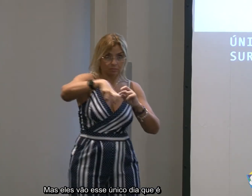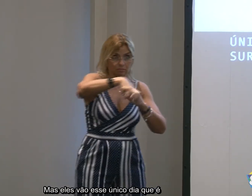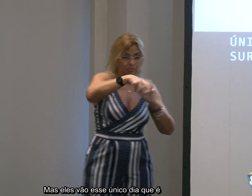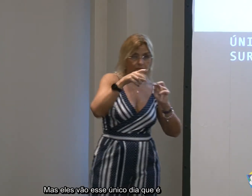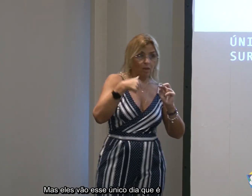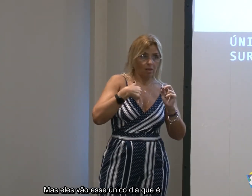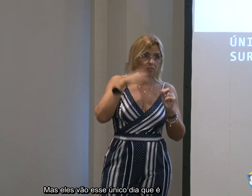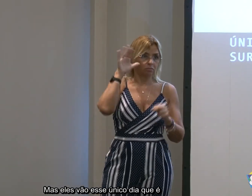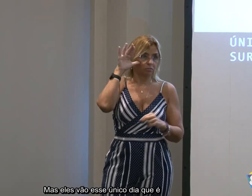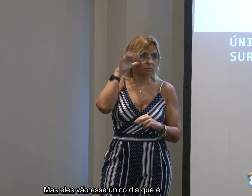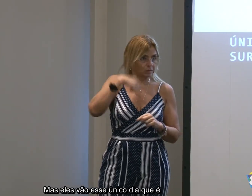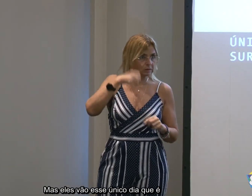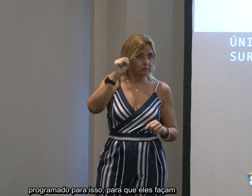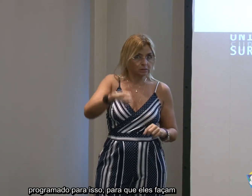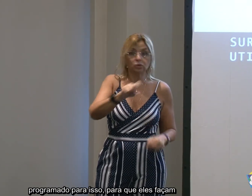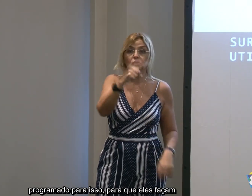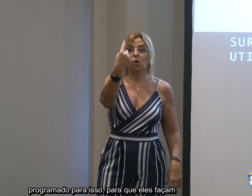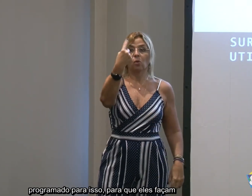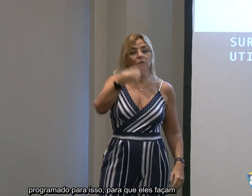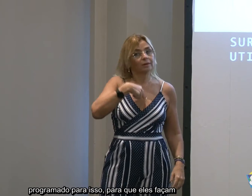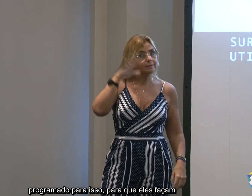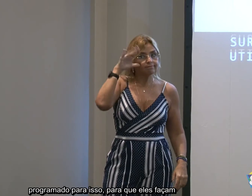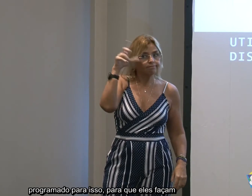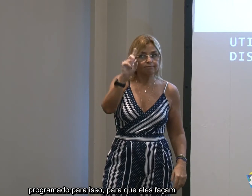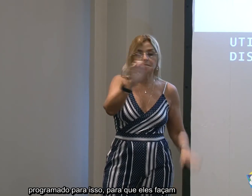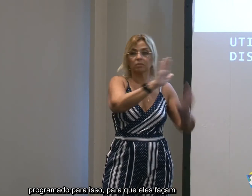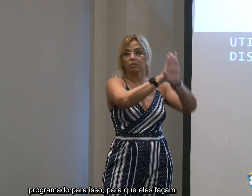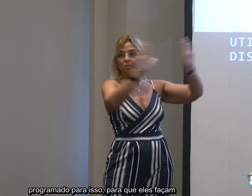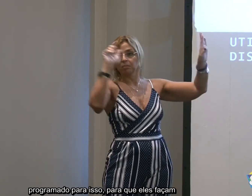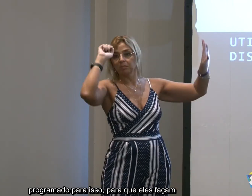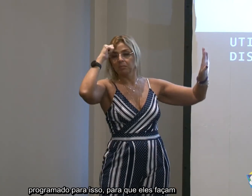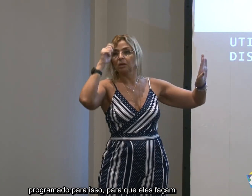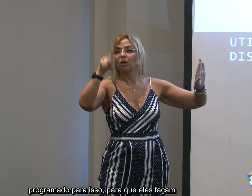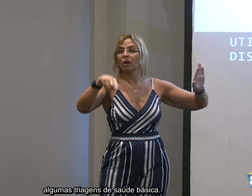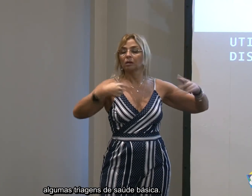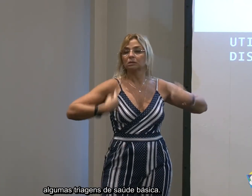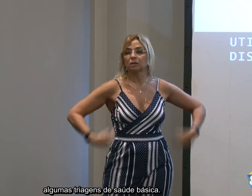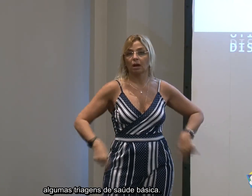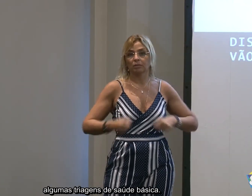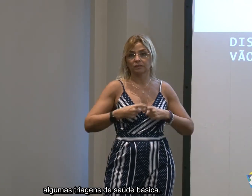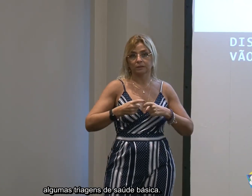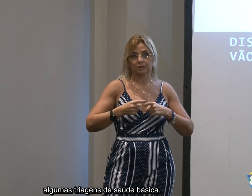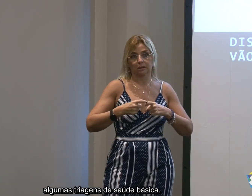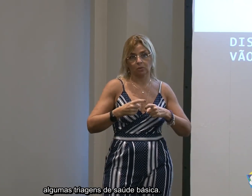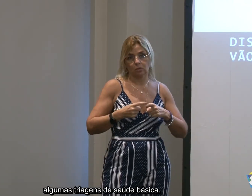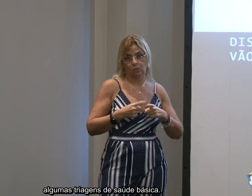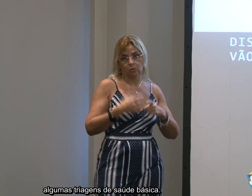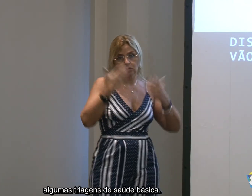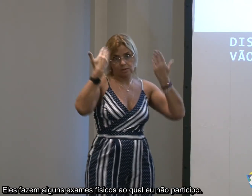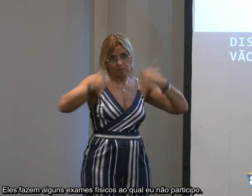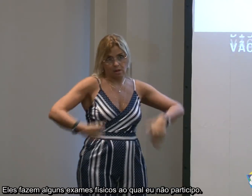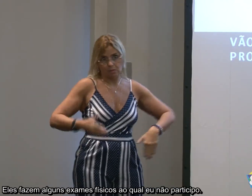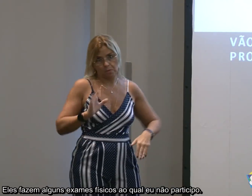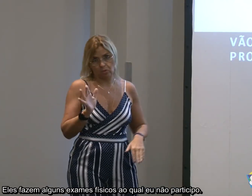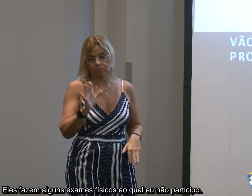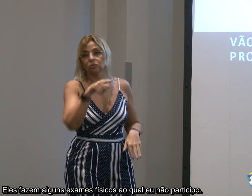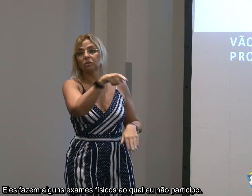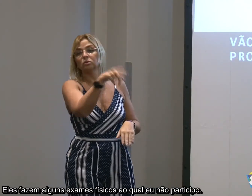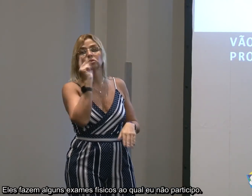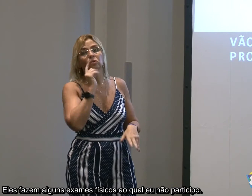dia que é programado para isso, para que eles façam algumas triagens de saúde básica, né? Eles fazem alguns exames físicos, a